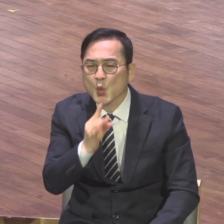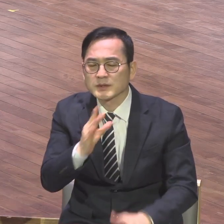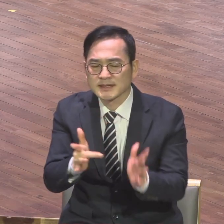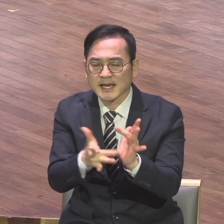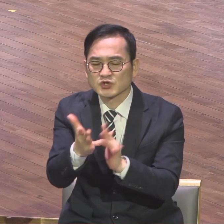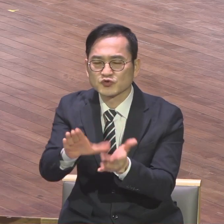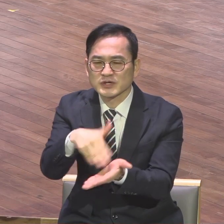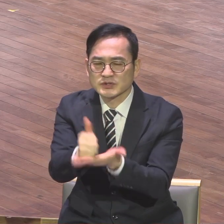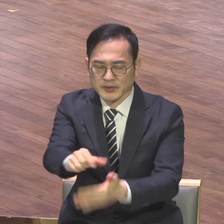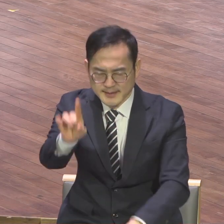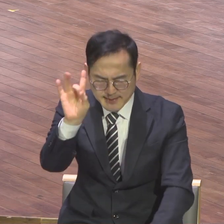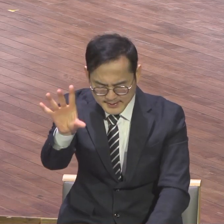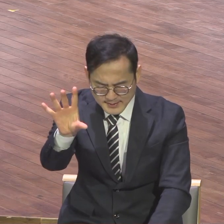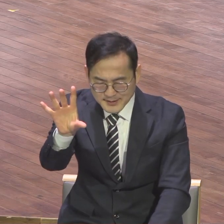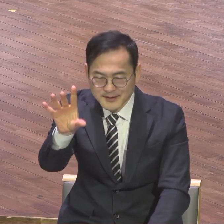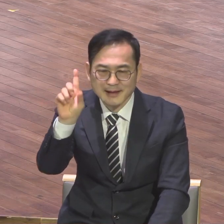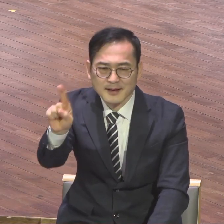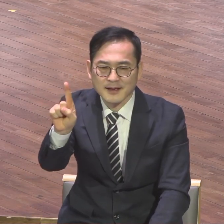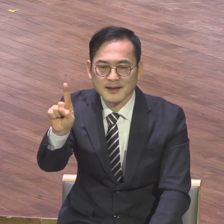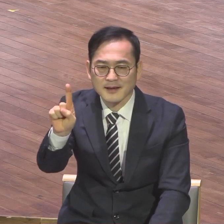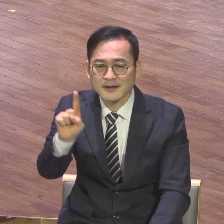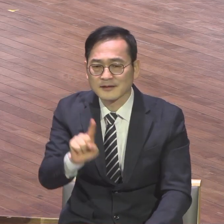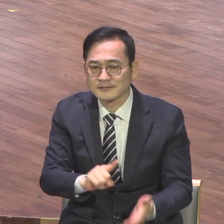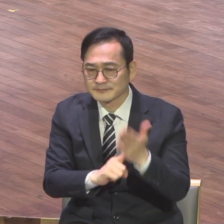예수 그리스도밖에 없다.